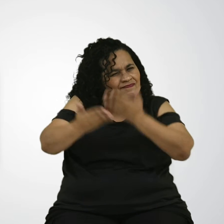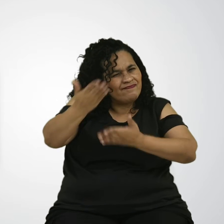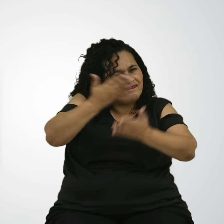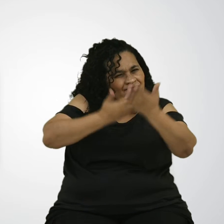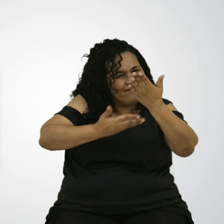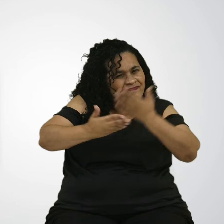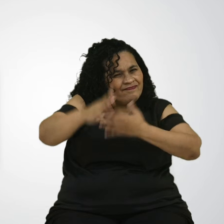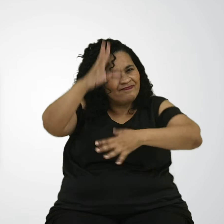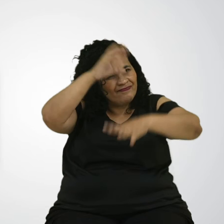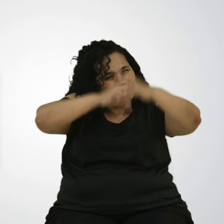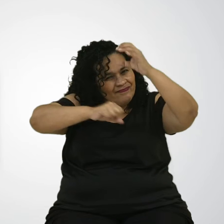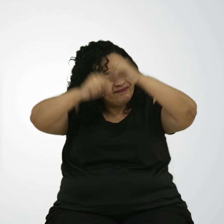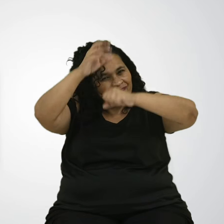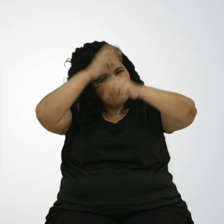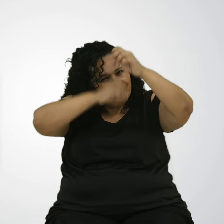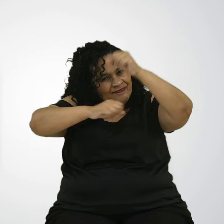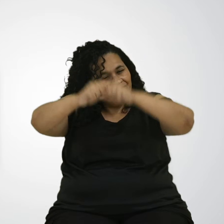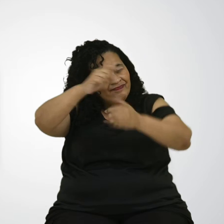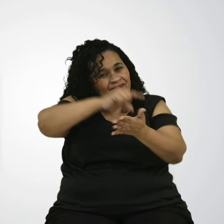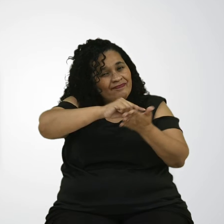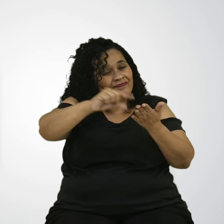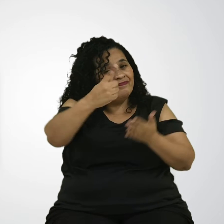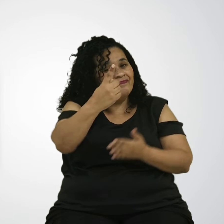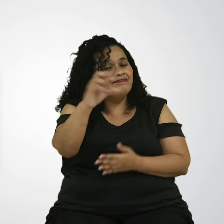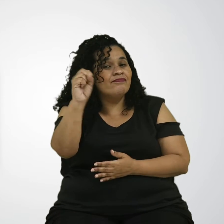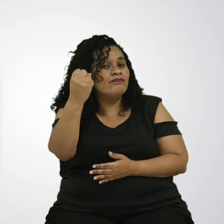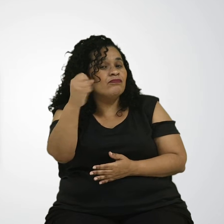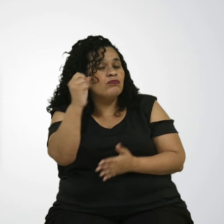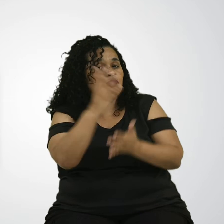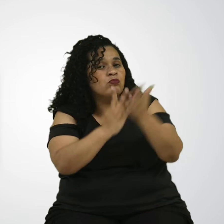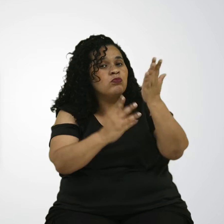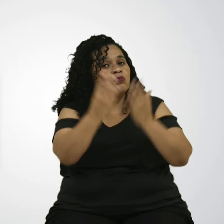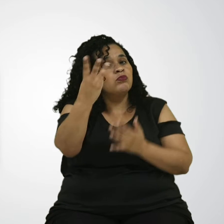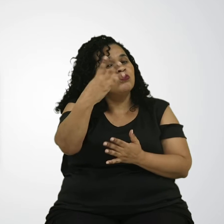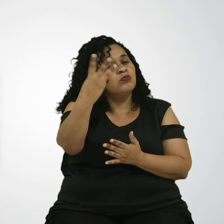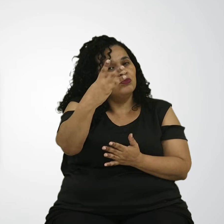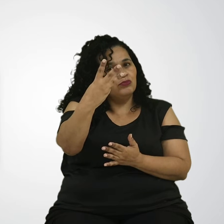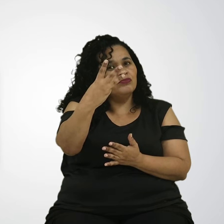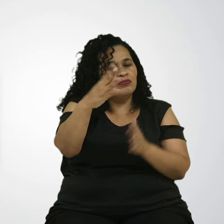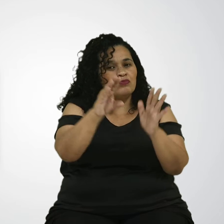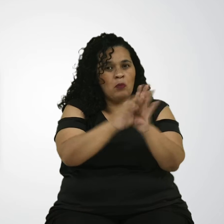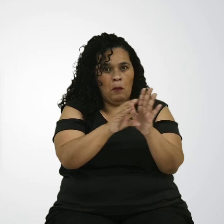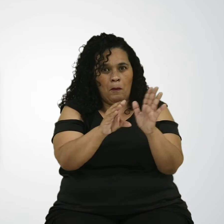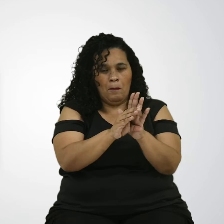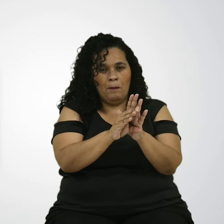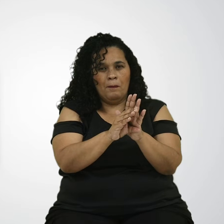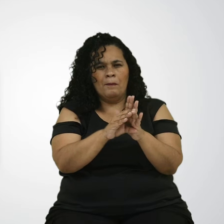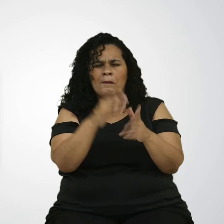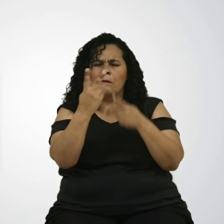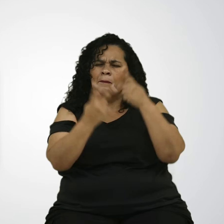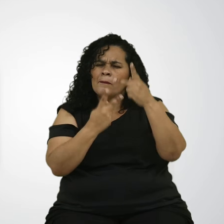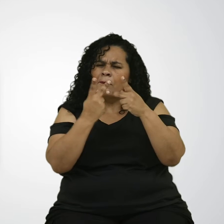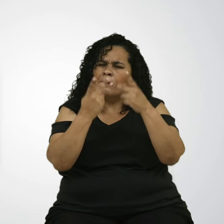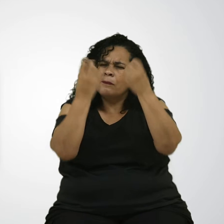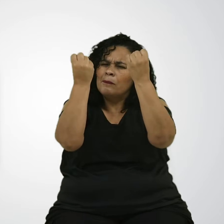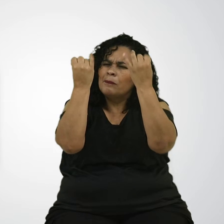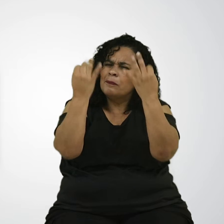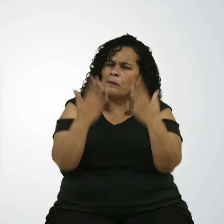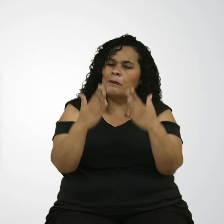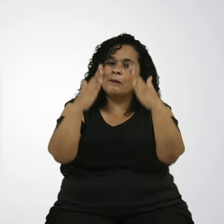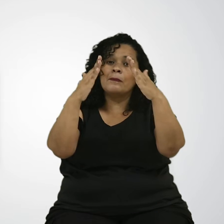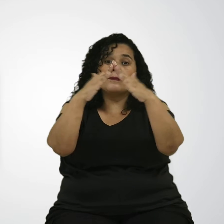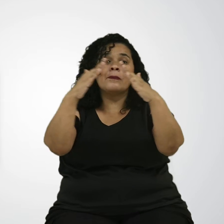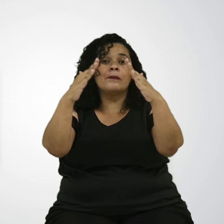ali a partir do versículo 18 do capítulo 3, a respeito desse lar, o lar que